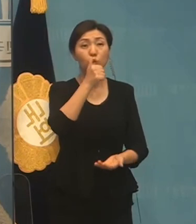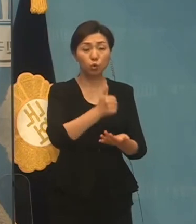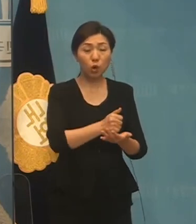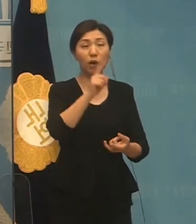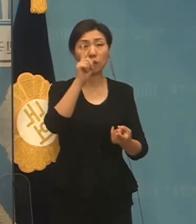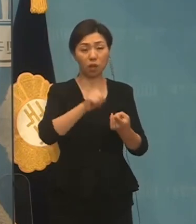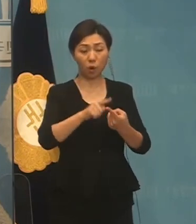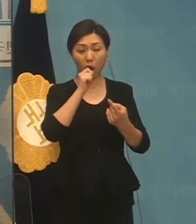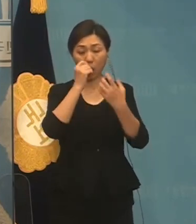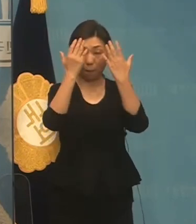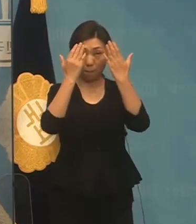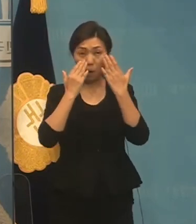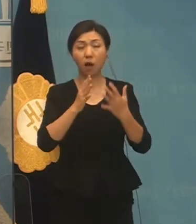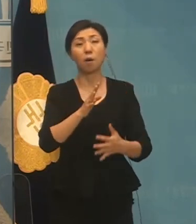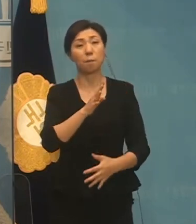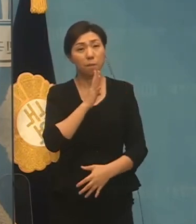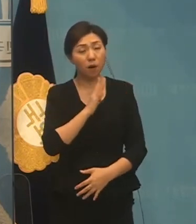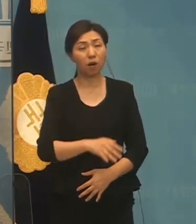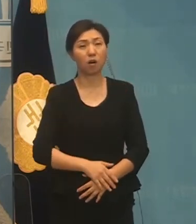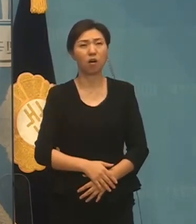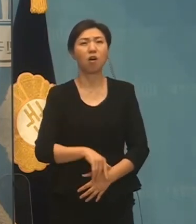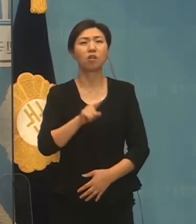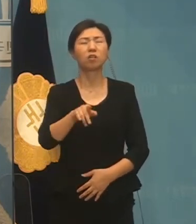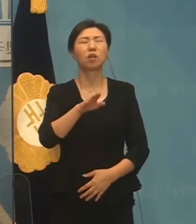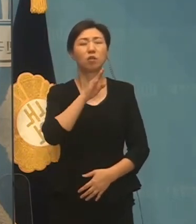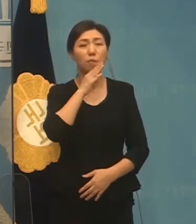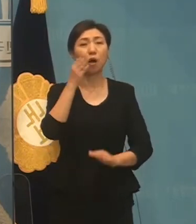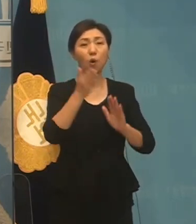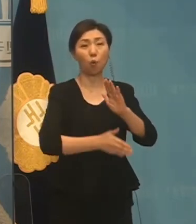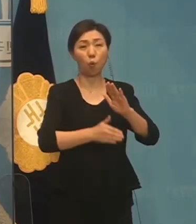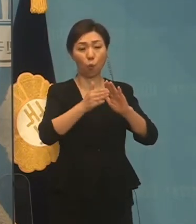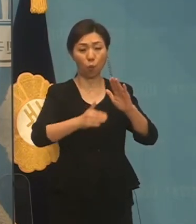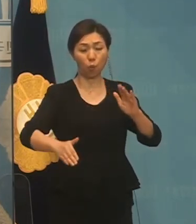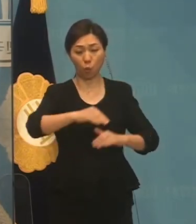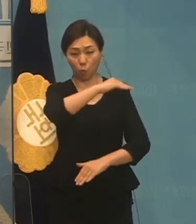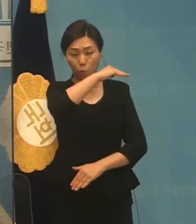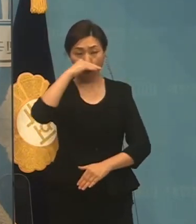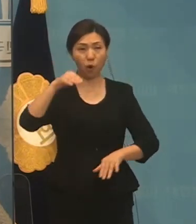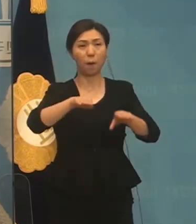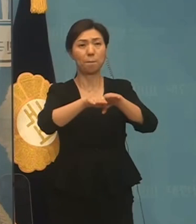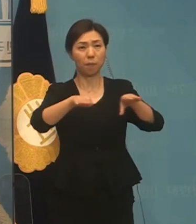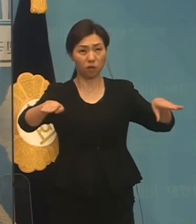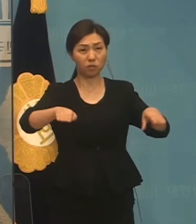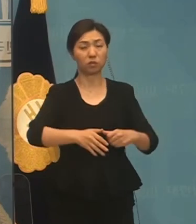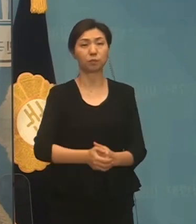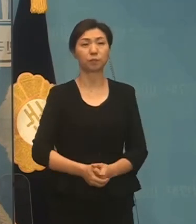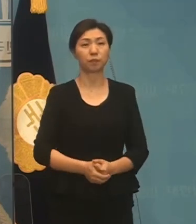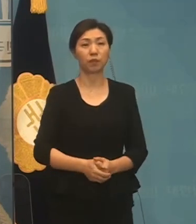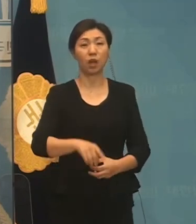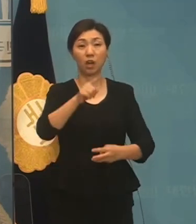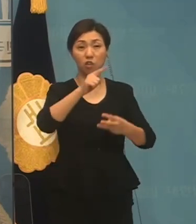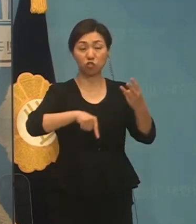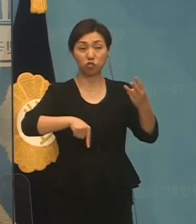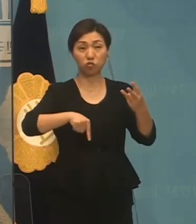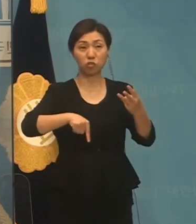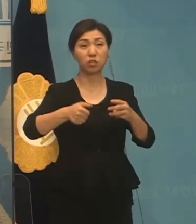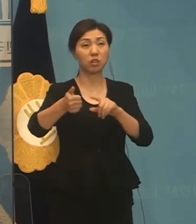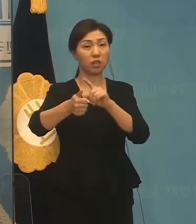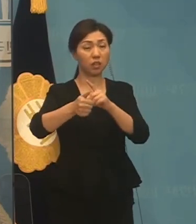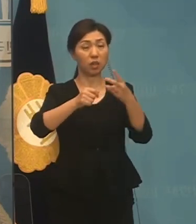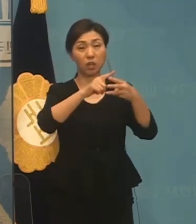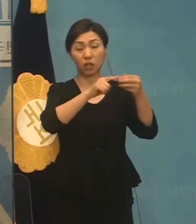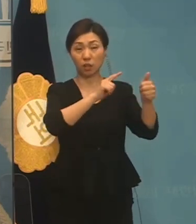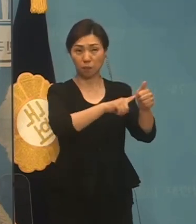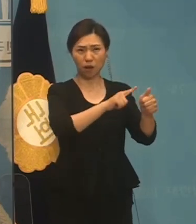것이고 그것이 곧 공정과 평등입니다. 윤 후보가 이 문제에 대해 제대로 된